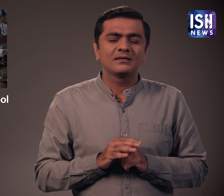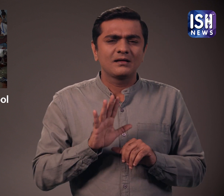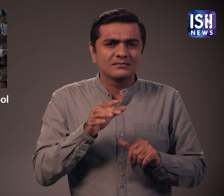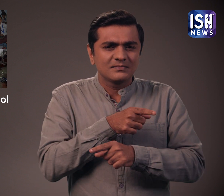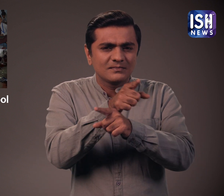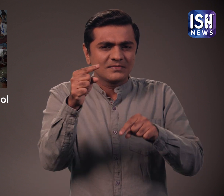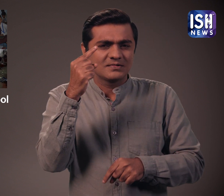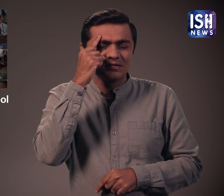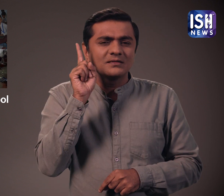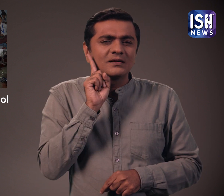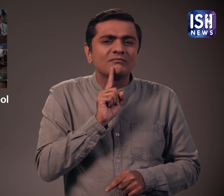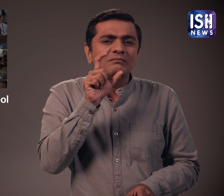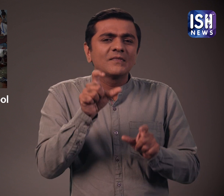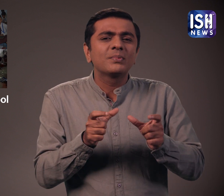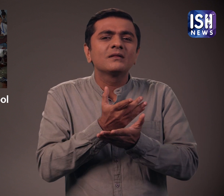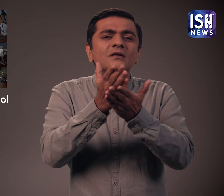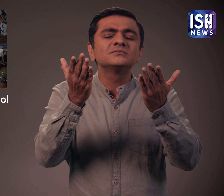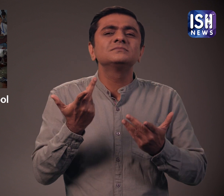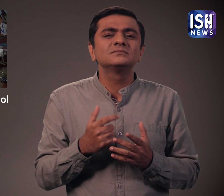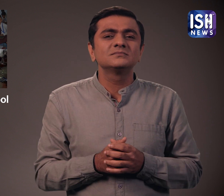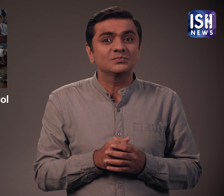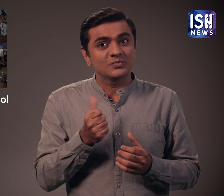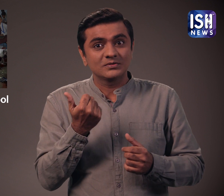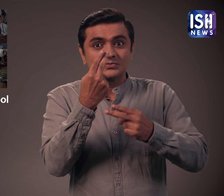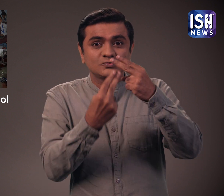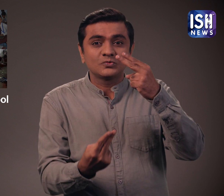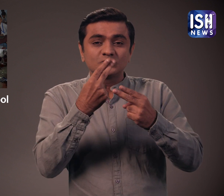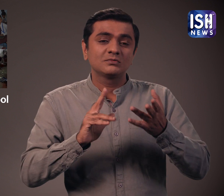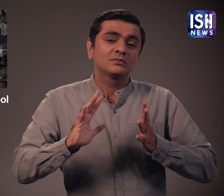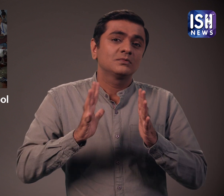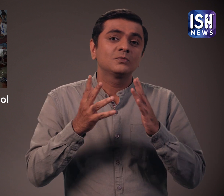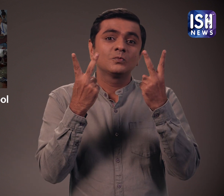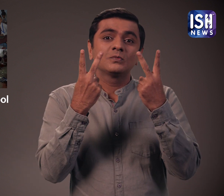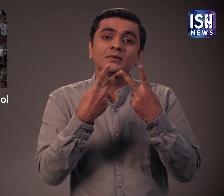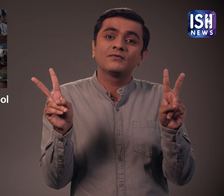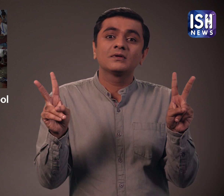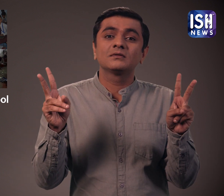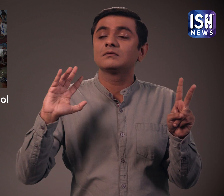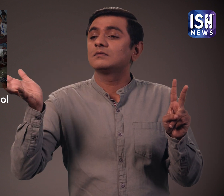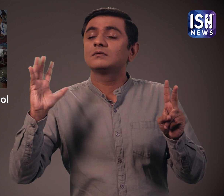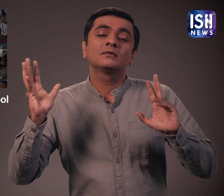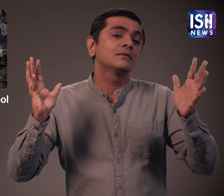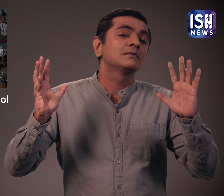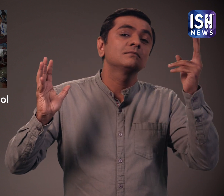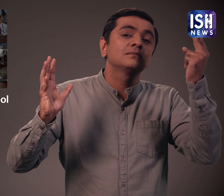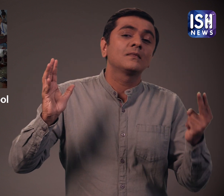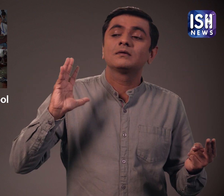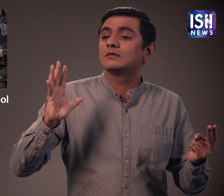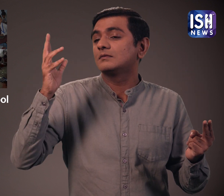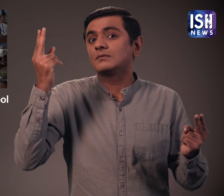तो डेफ का क्या क्या आपको लगता है कि आप अलग-अलग हातों से एक साथ दो अलग-अलग कहानिया साइन